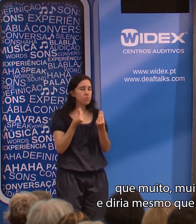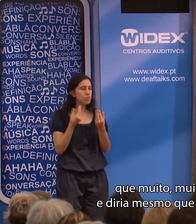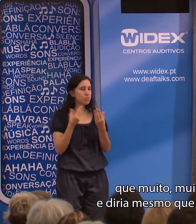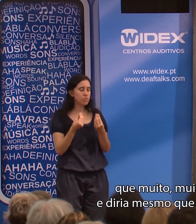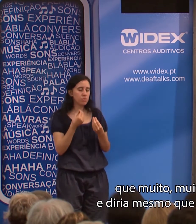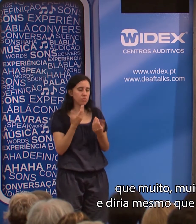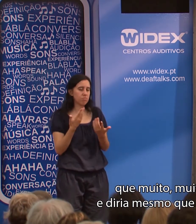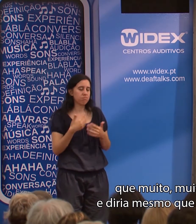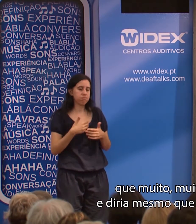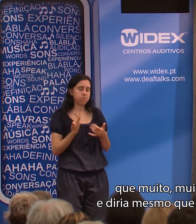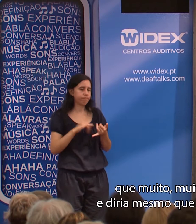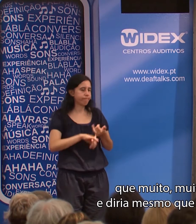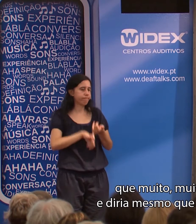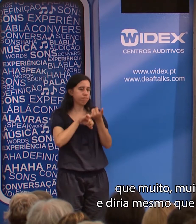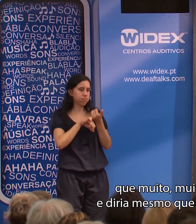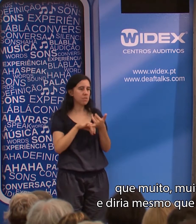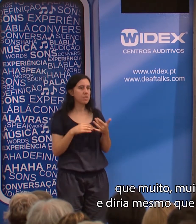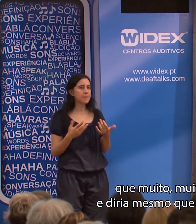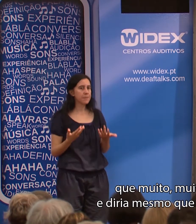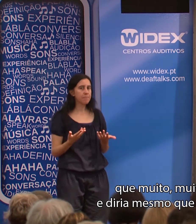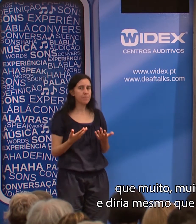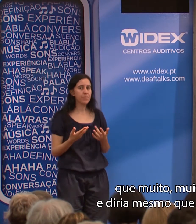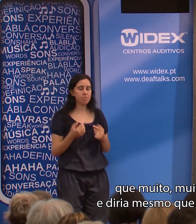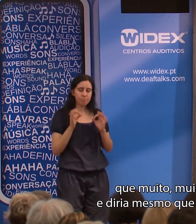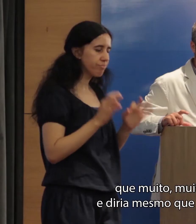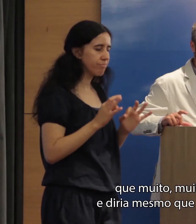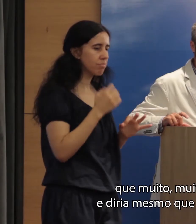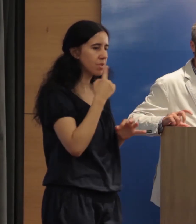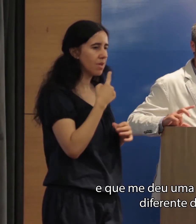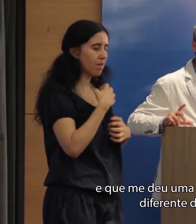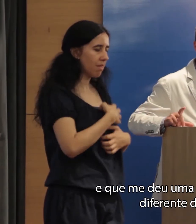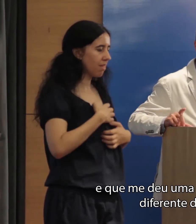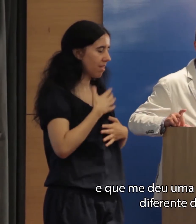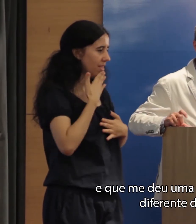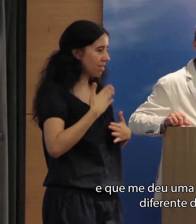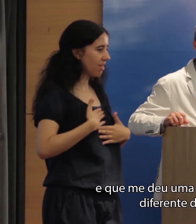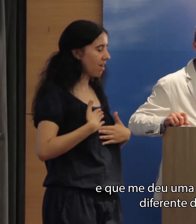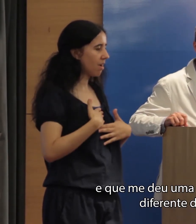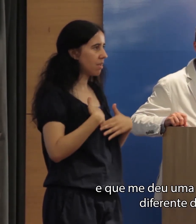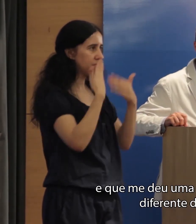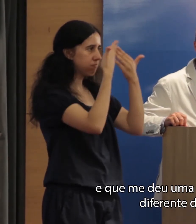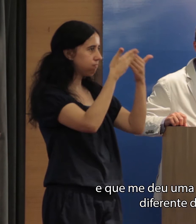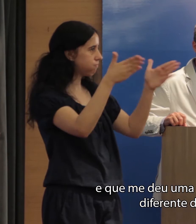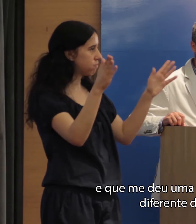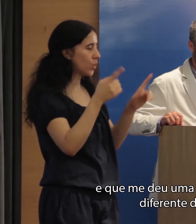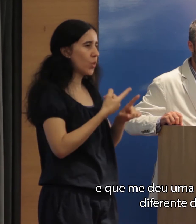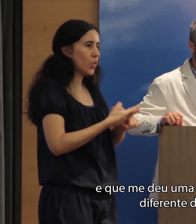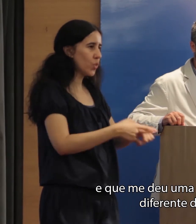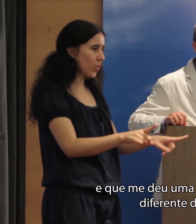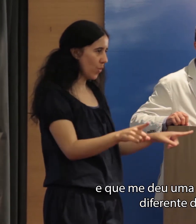muito me disse e muito, diria mesmo, que mexeu muito comigo e que me deu uma visão completamente diferente